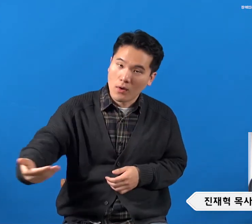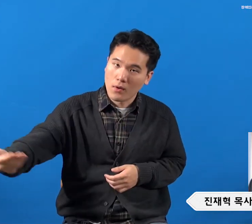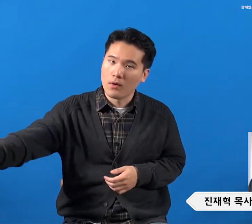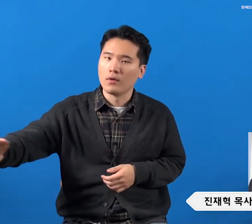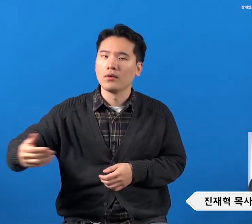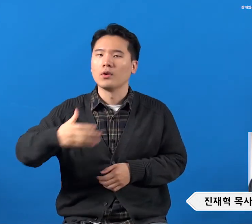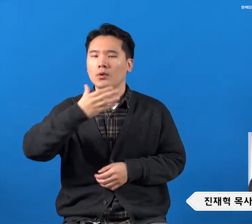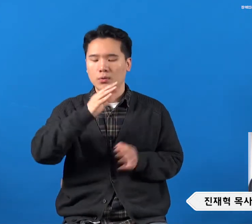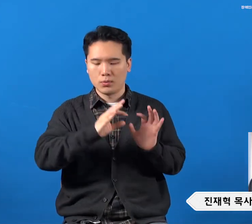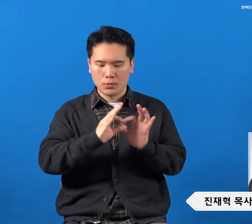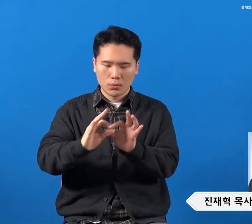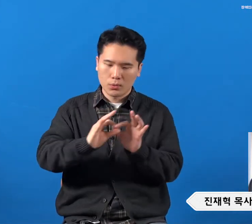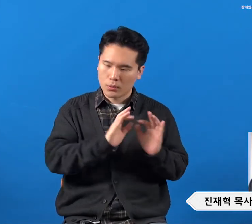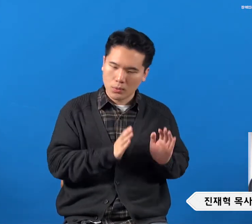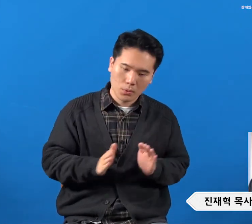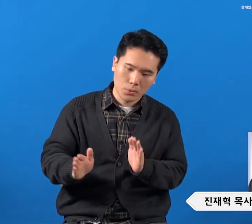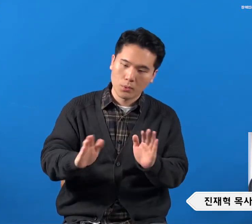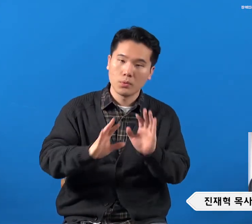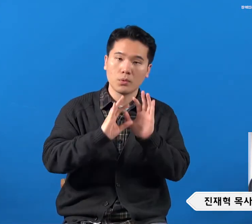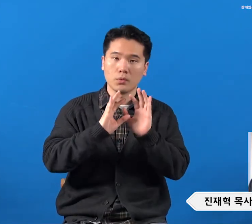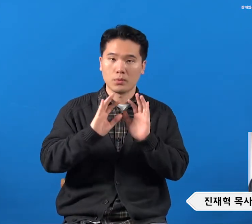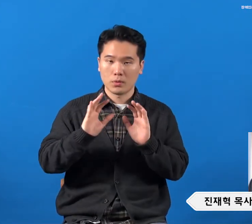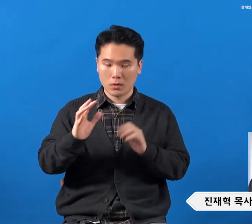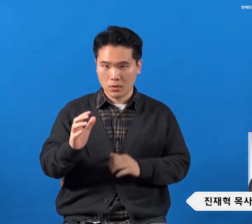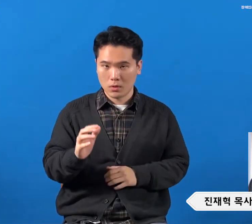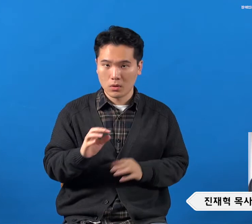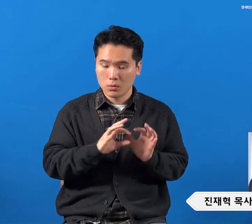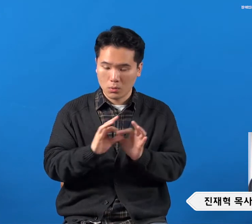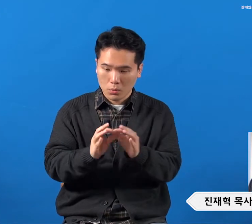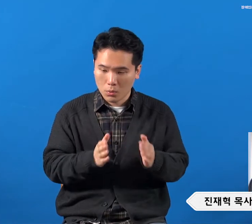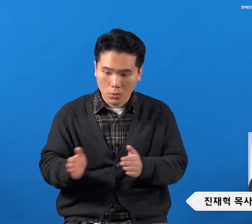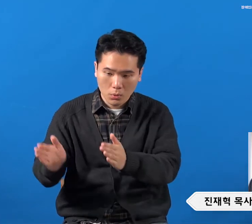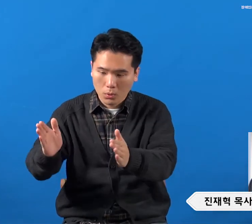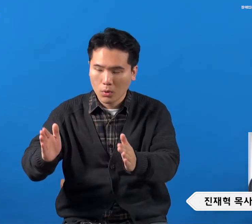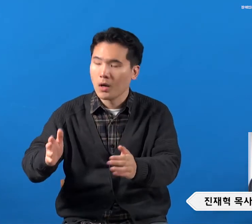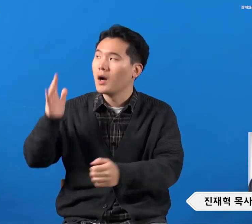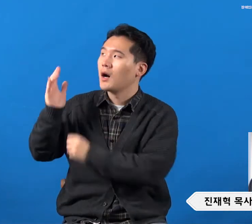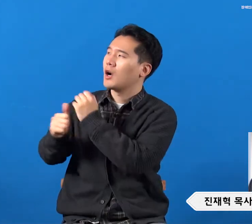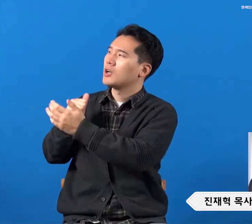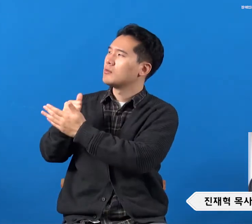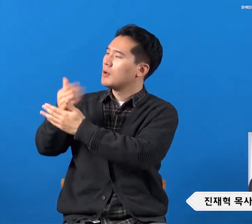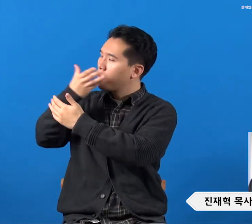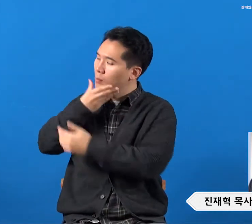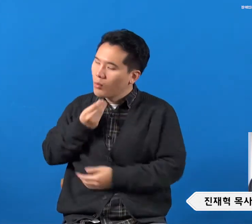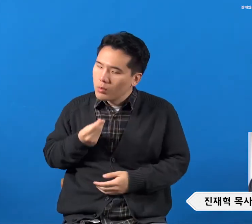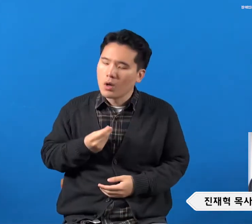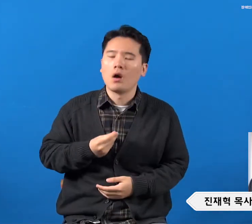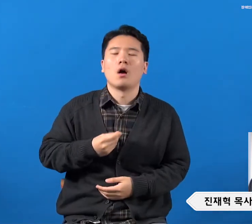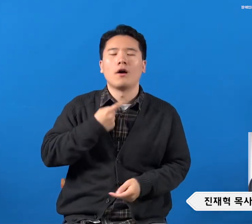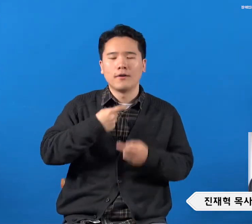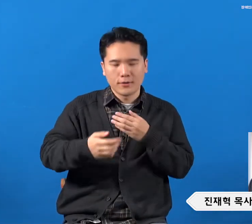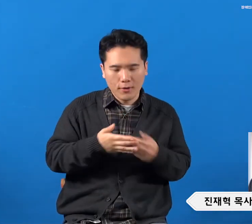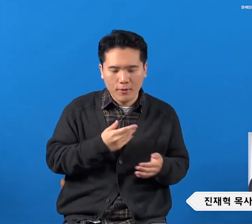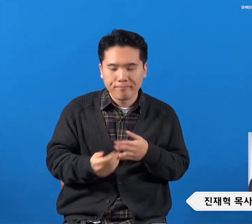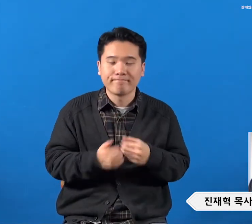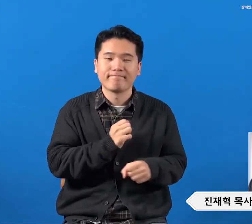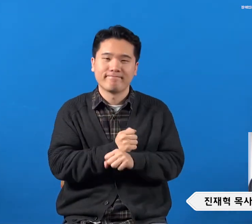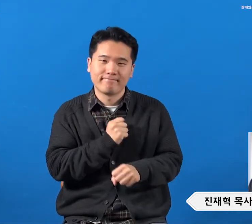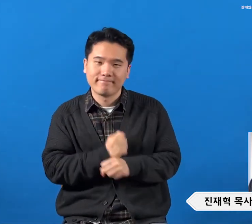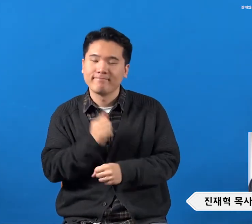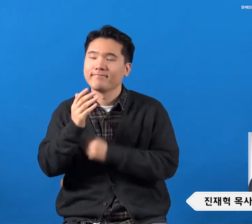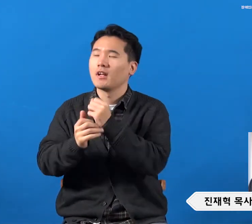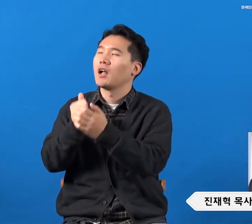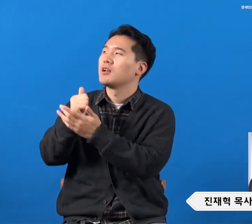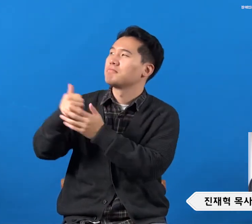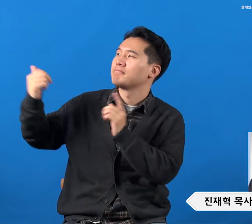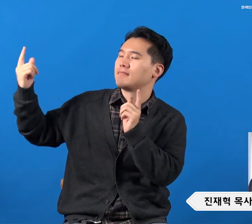흘러 축복의 통로를 통해 그들로 하여금 하나님의 축복을 경험하며 그 축복의 하나님을 만날